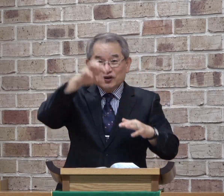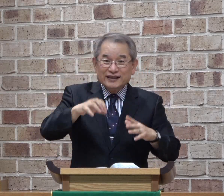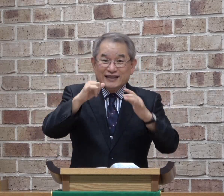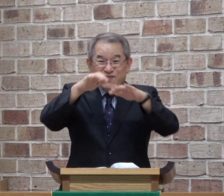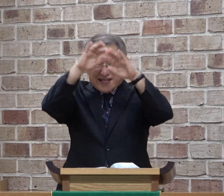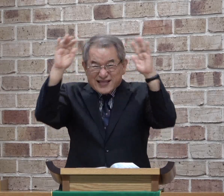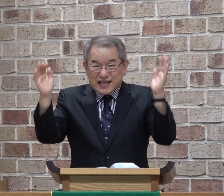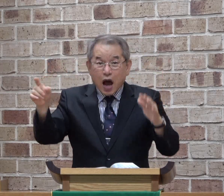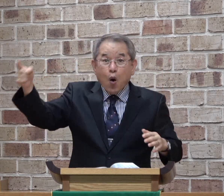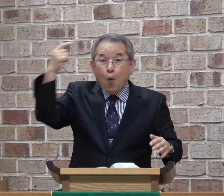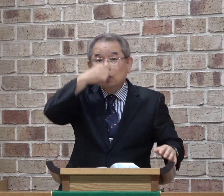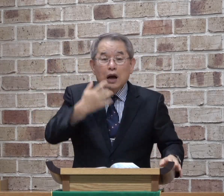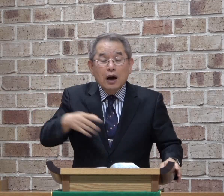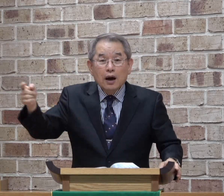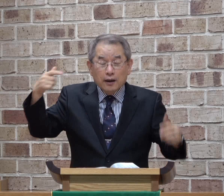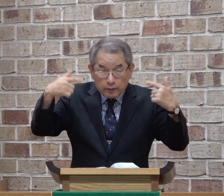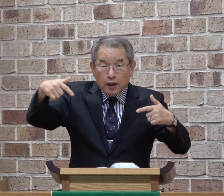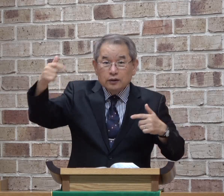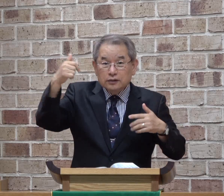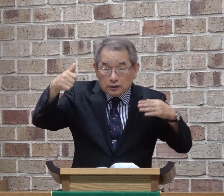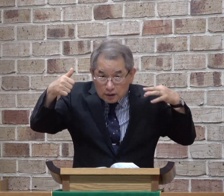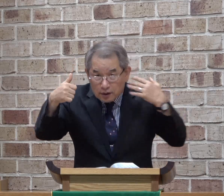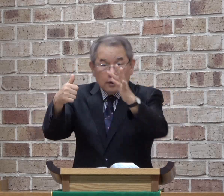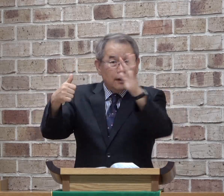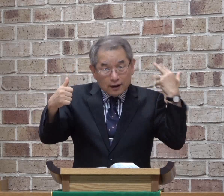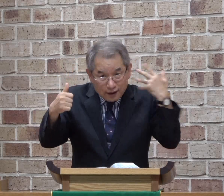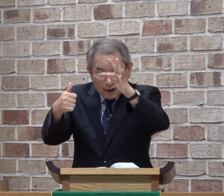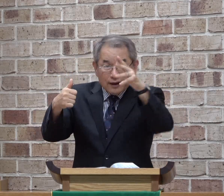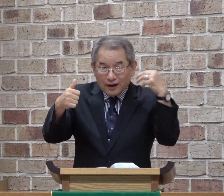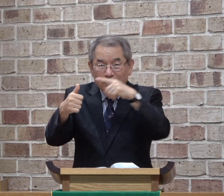시작했습니다. 모든 사람들이 그 광경을 보고 놀랐습니다.